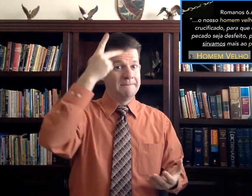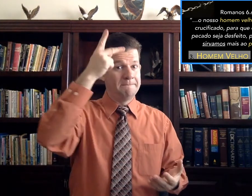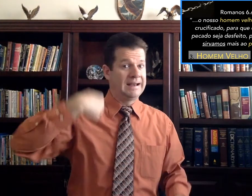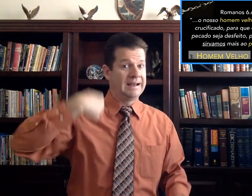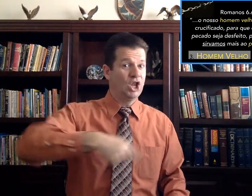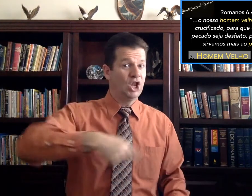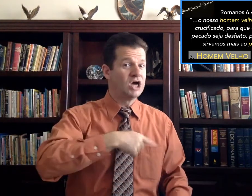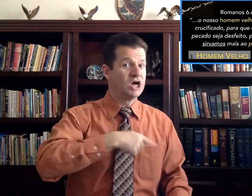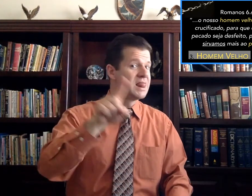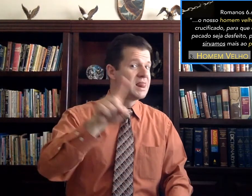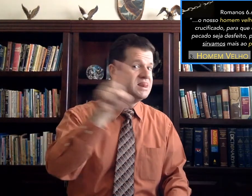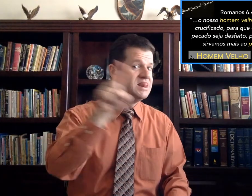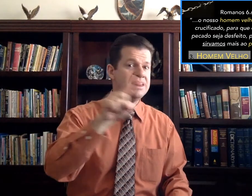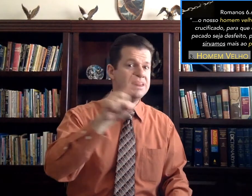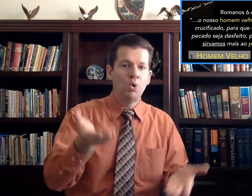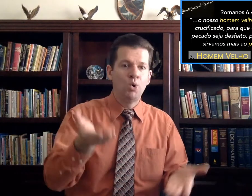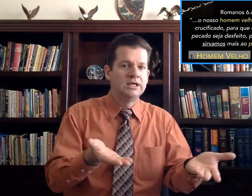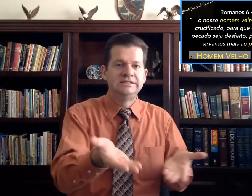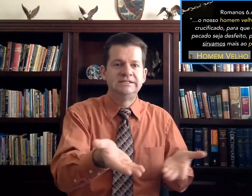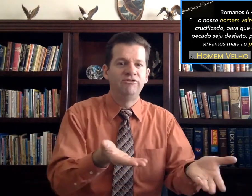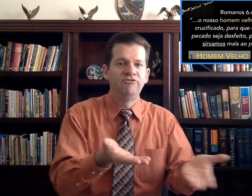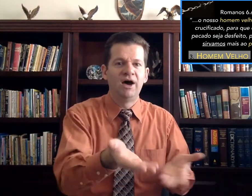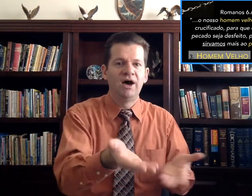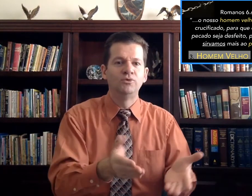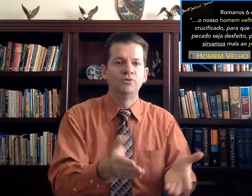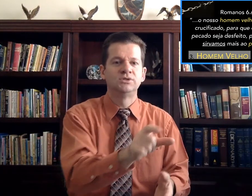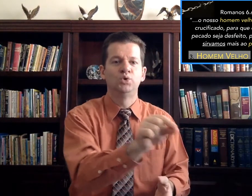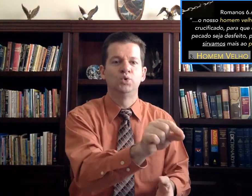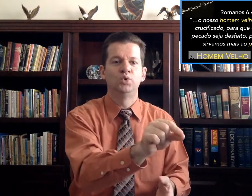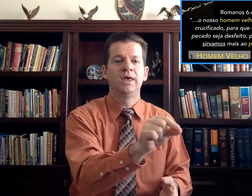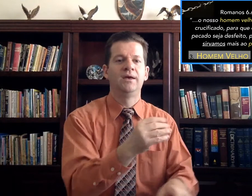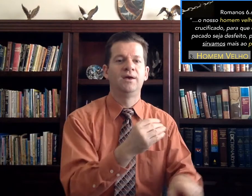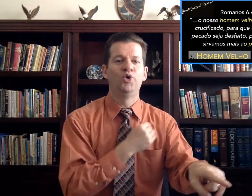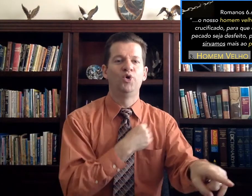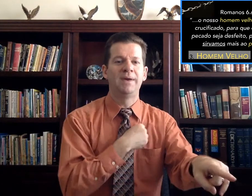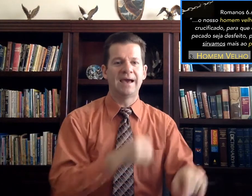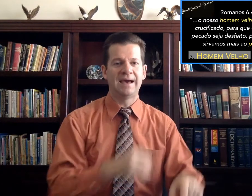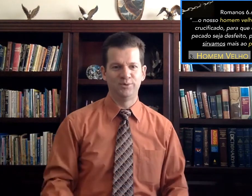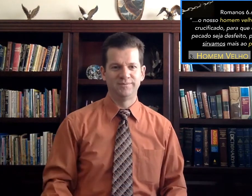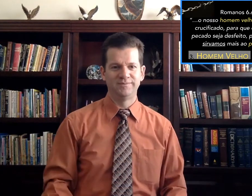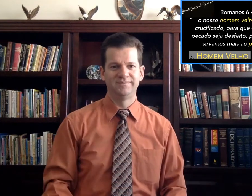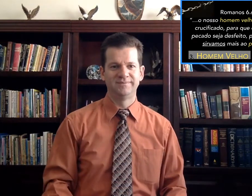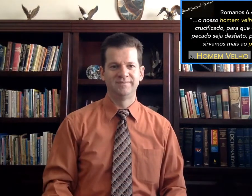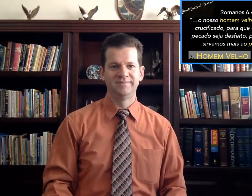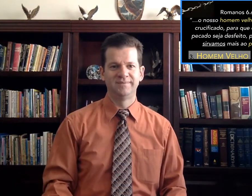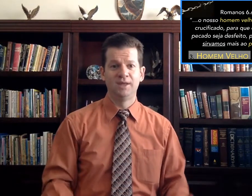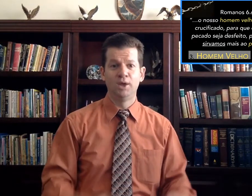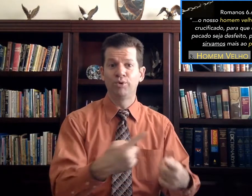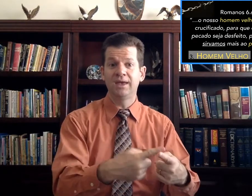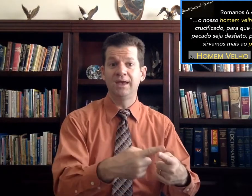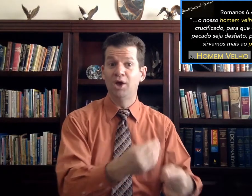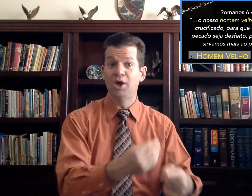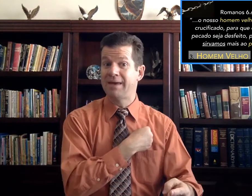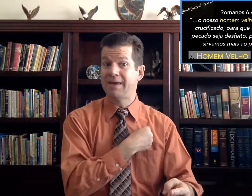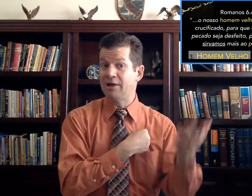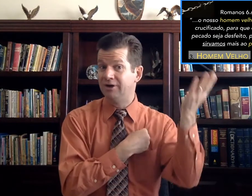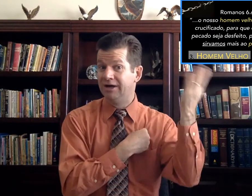para que nós não sirvamos o quê? O pecado. Por quê? O pecado